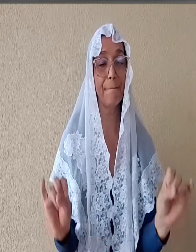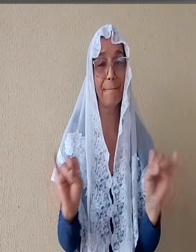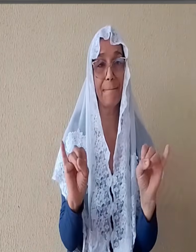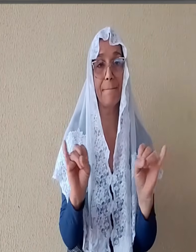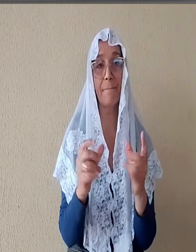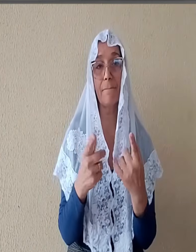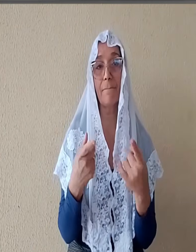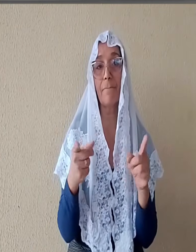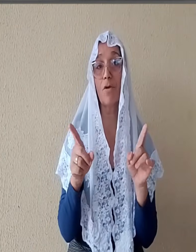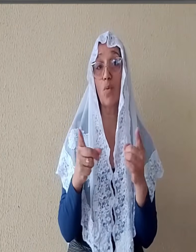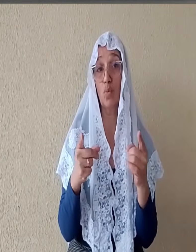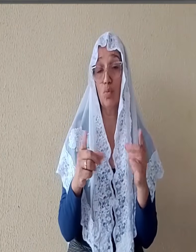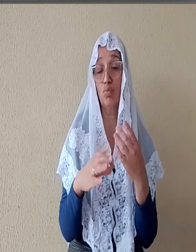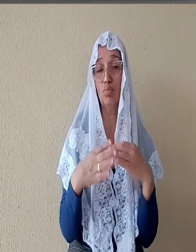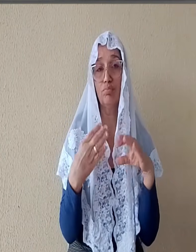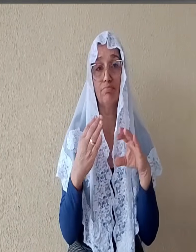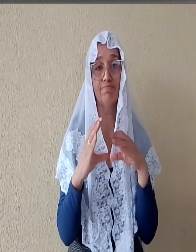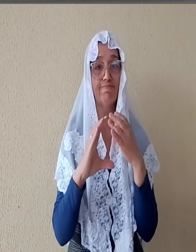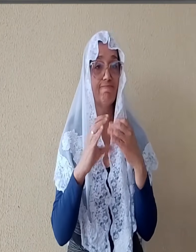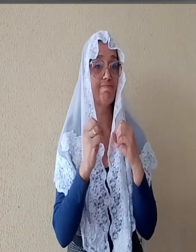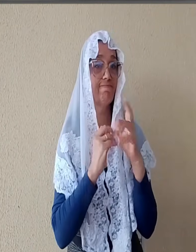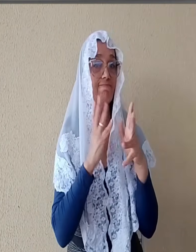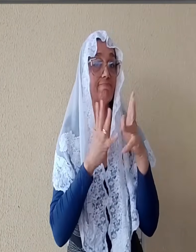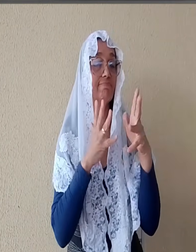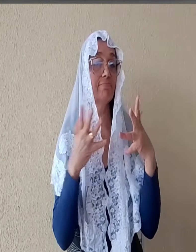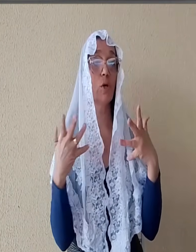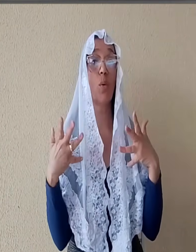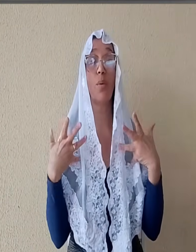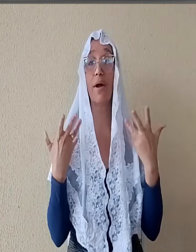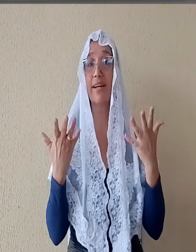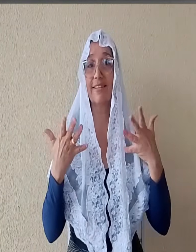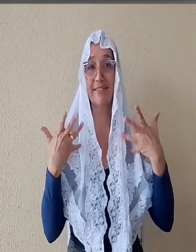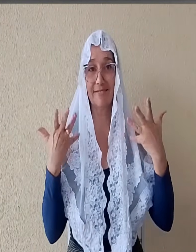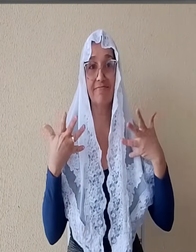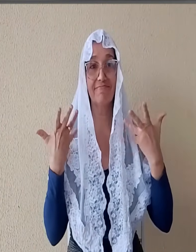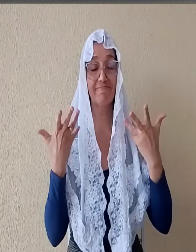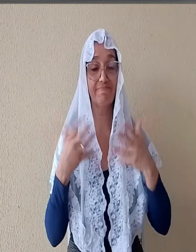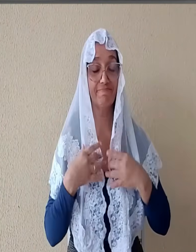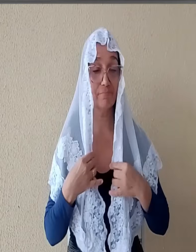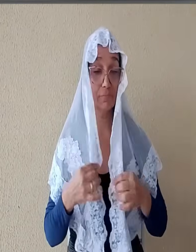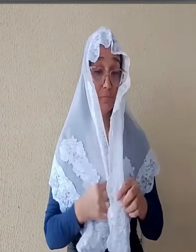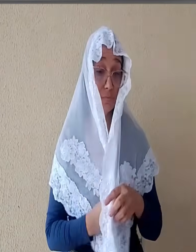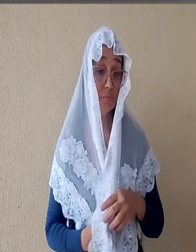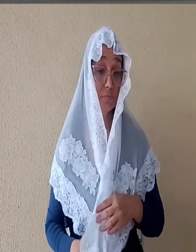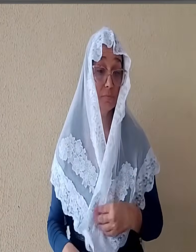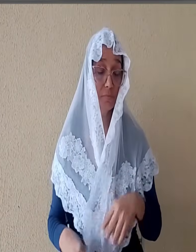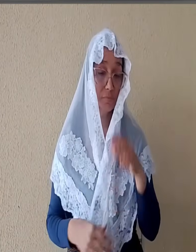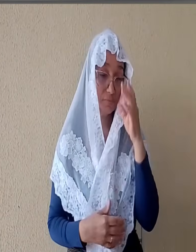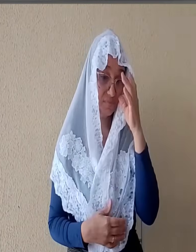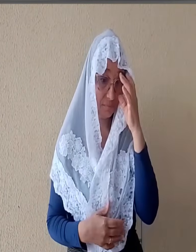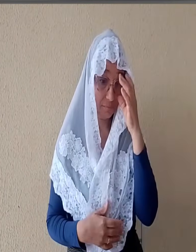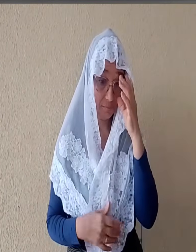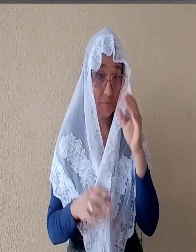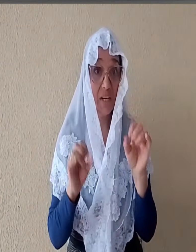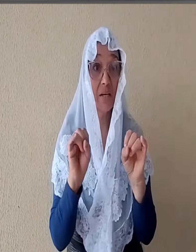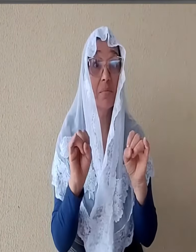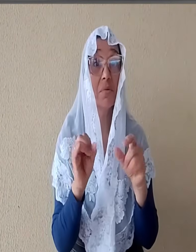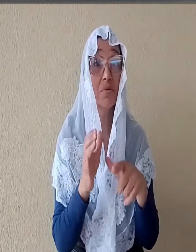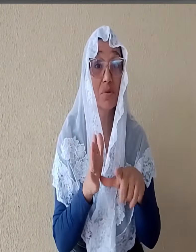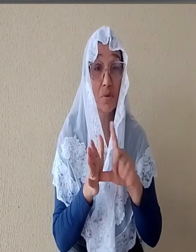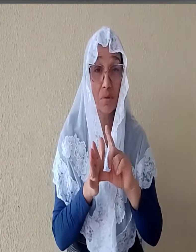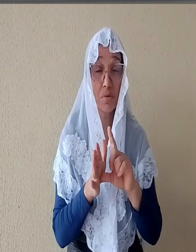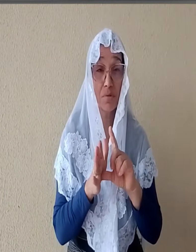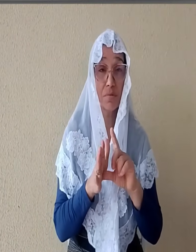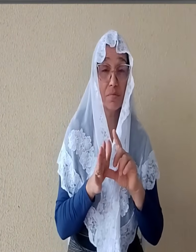Glória a Deus. Irmãos, antes de tocar, Zacarias, irmãos, quando teve João,